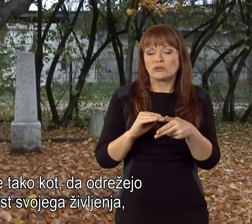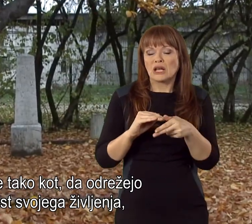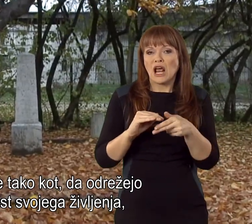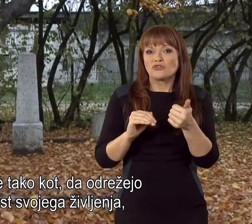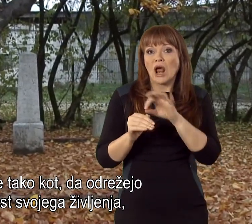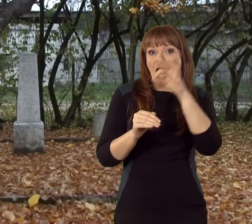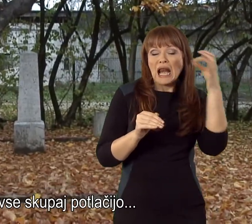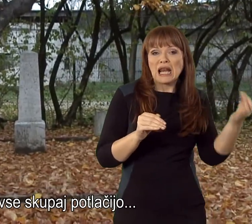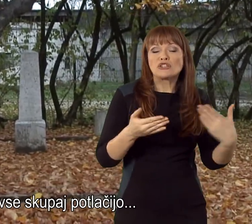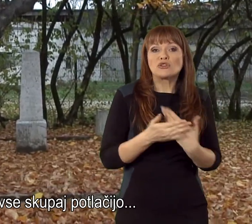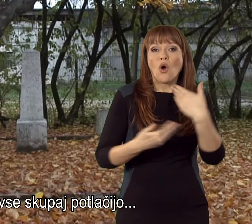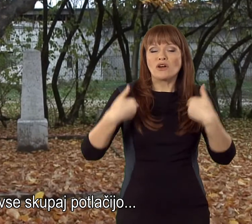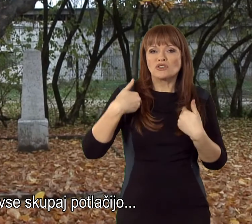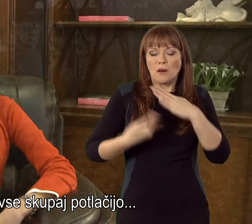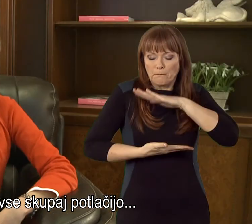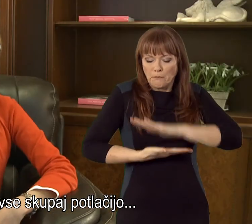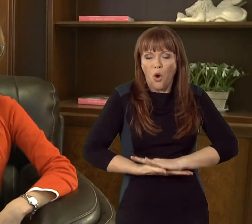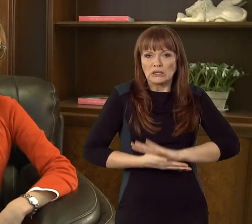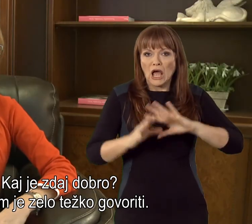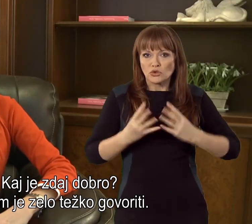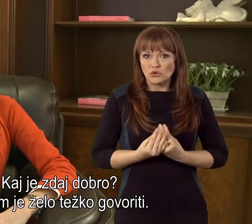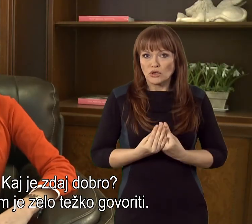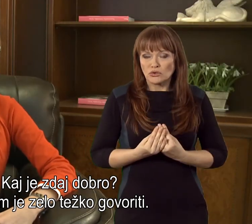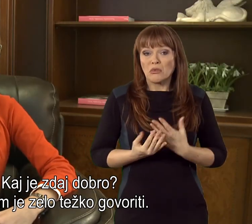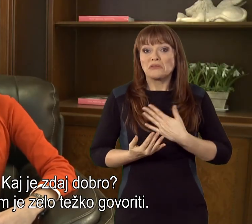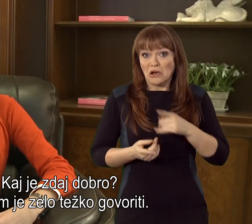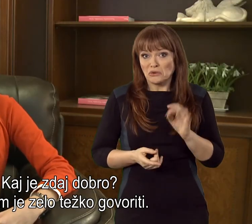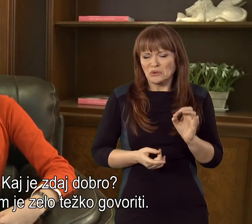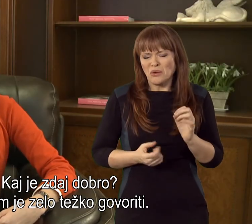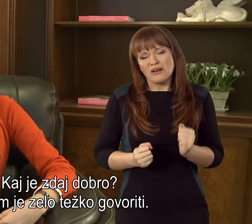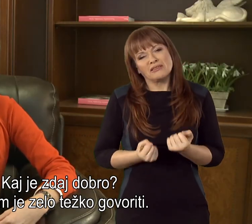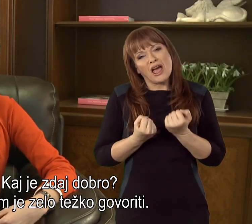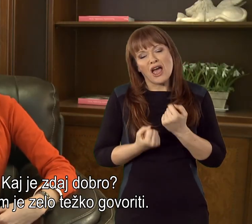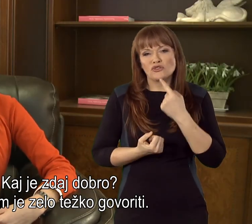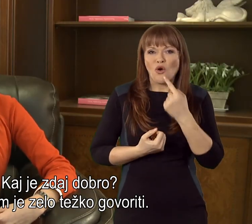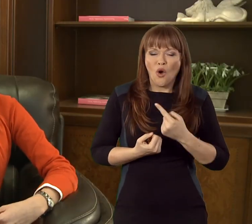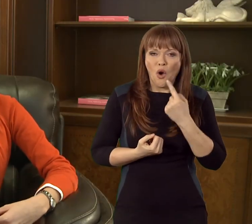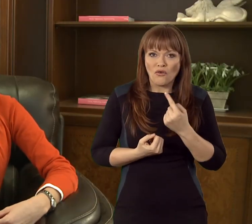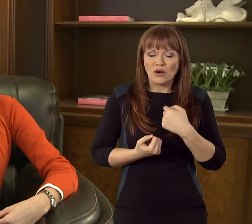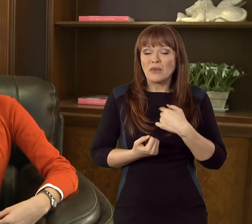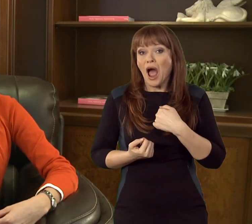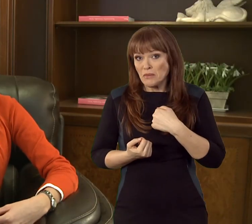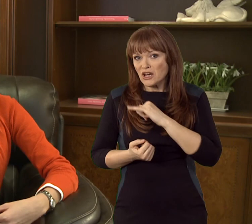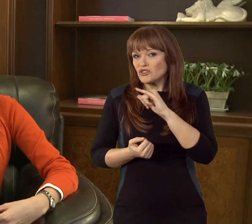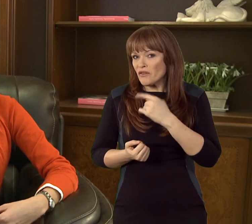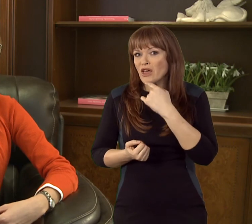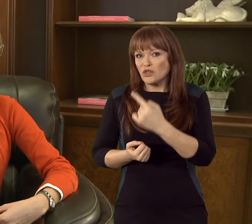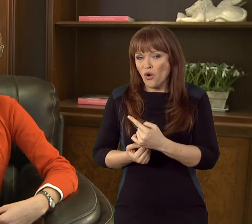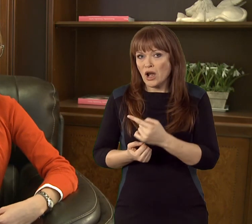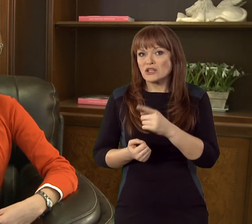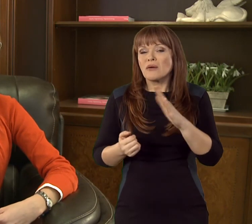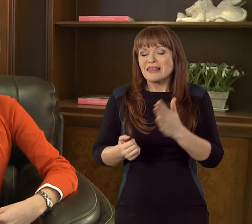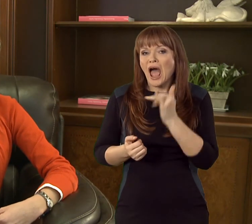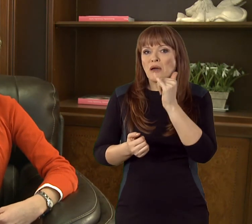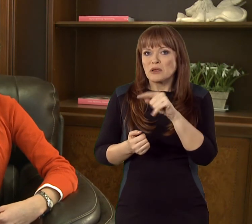list novega življenja in potlačijo vse skupaj. Zdaj, kaj je zdaj dobro, v bistvu je to zelo težko govoriti. Jaz še vedno nekako pa rečem, da ne bi